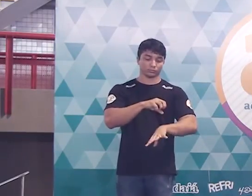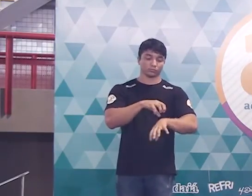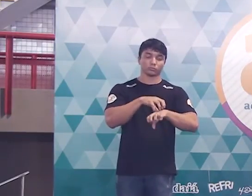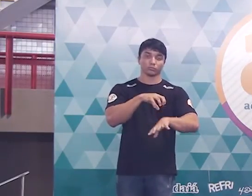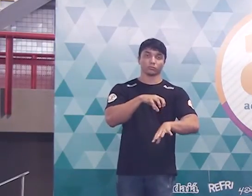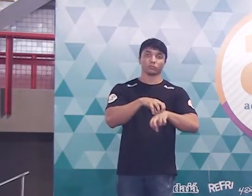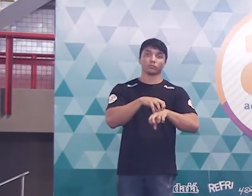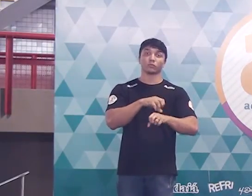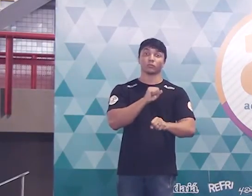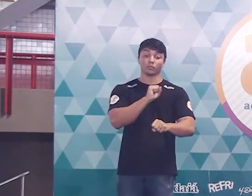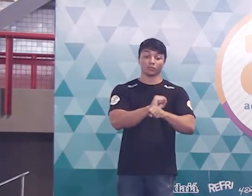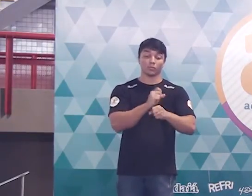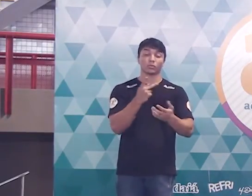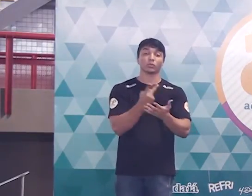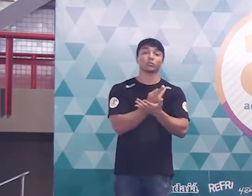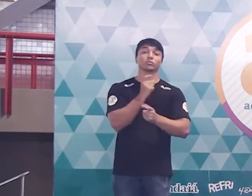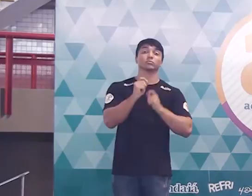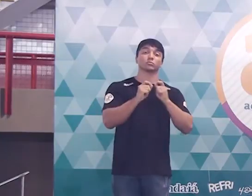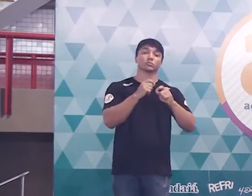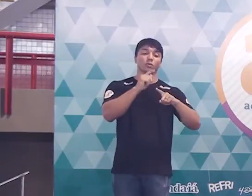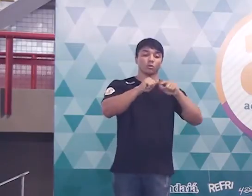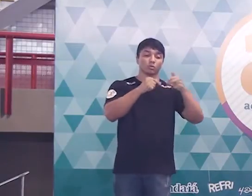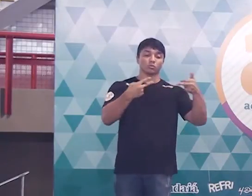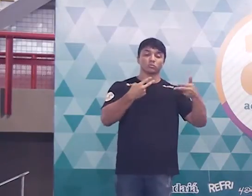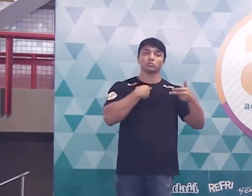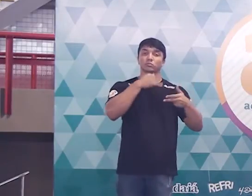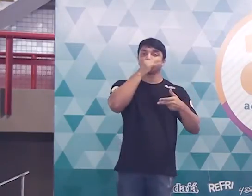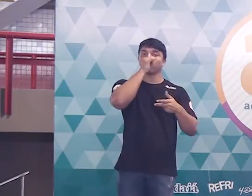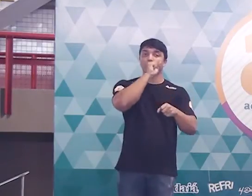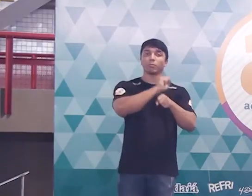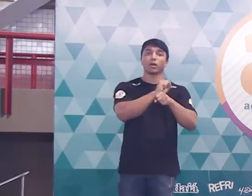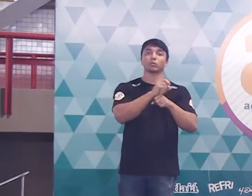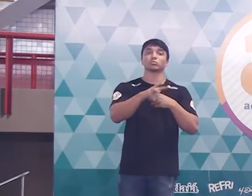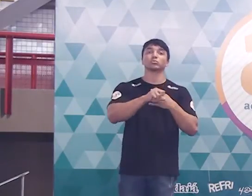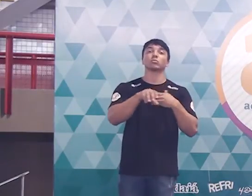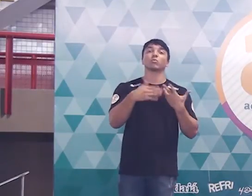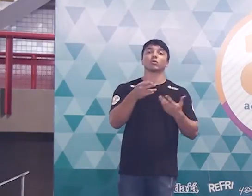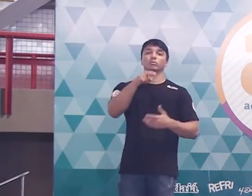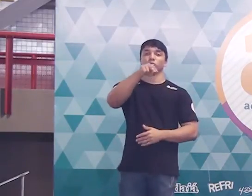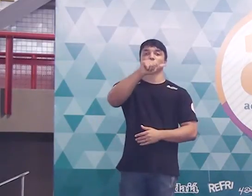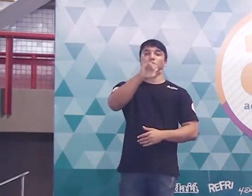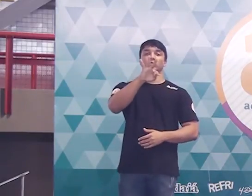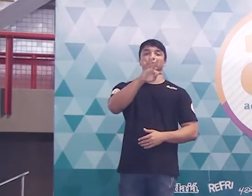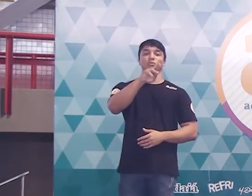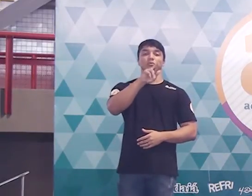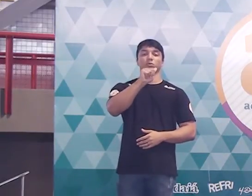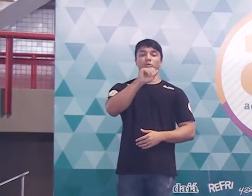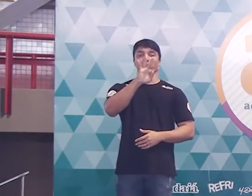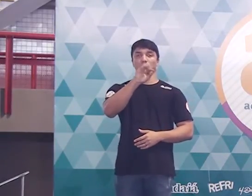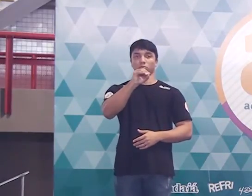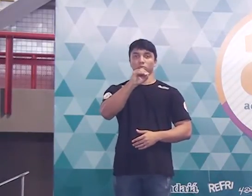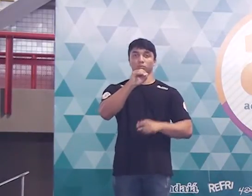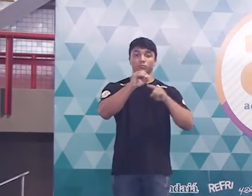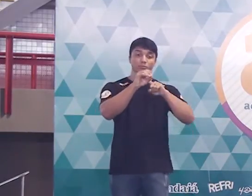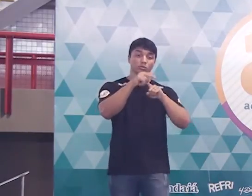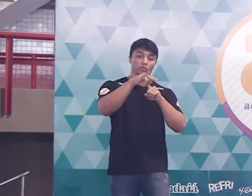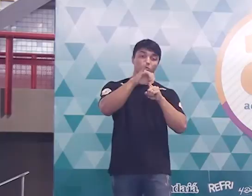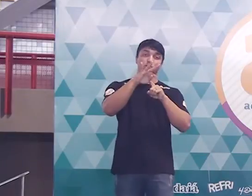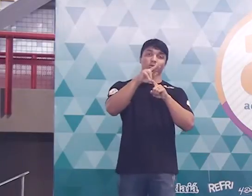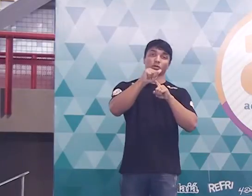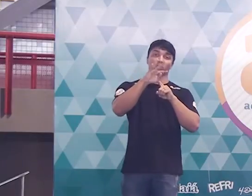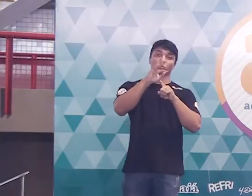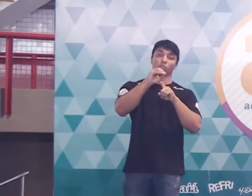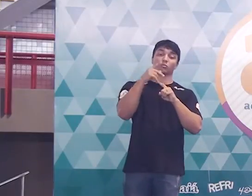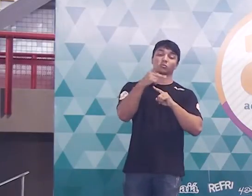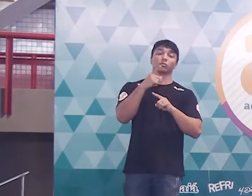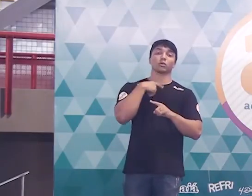de absorver, qual é a substância importante que ela deixa de absorver? Nitratos. E o nitrato é para